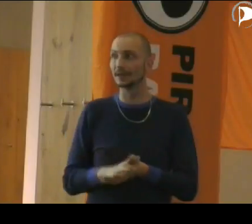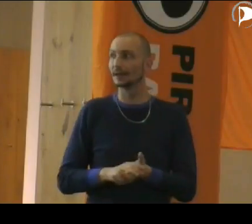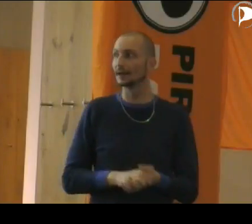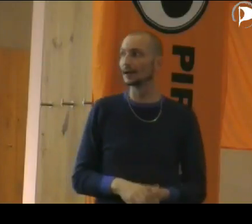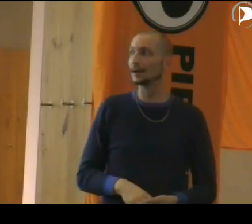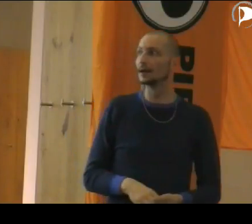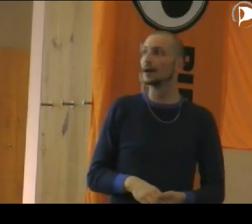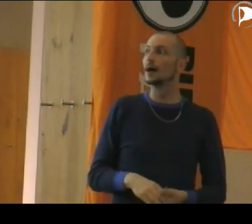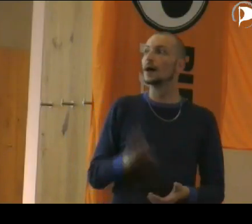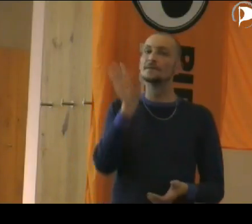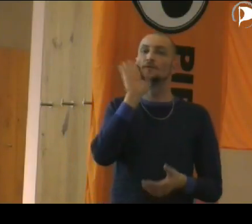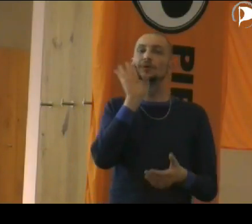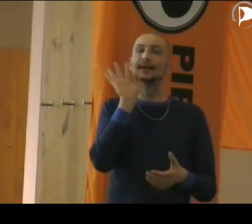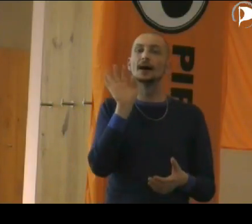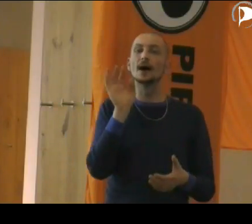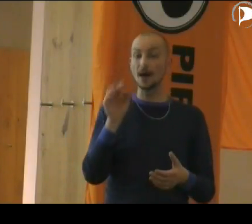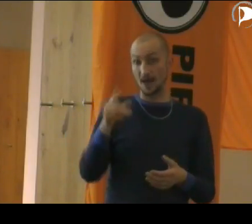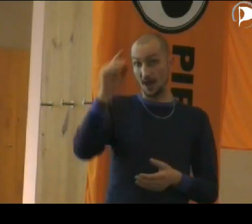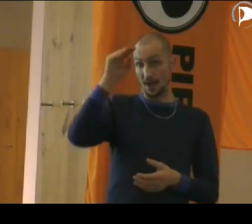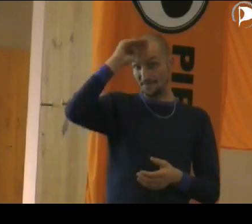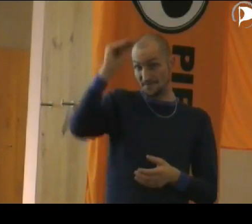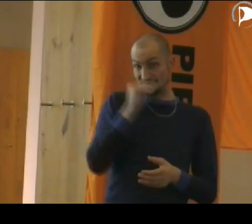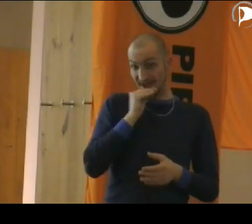wurde körper des vaters